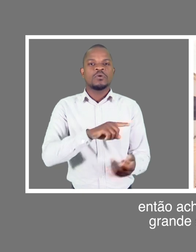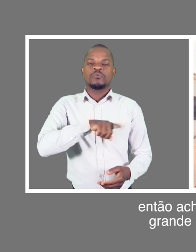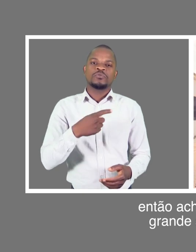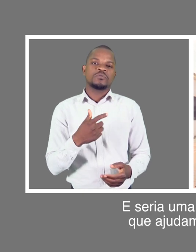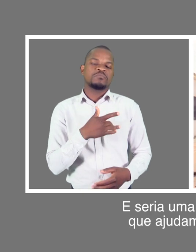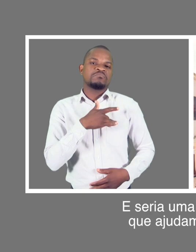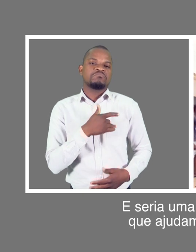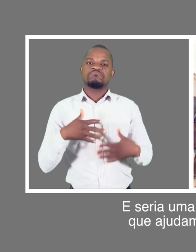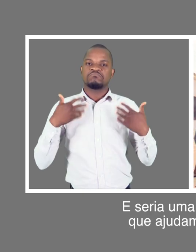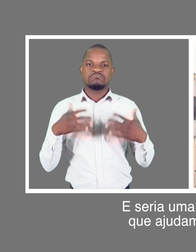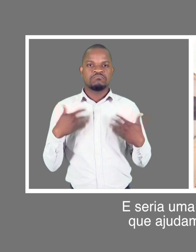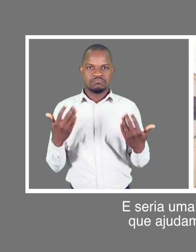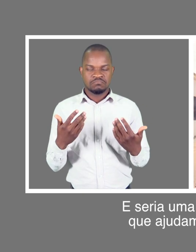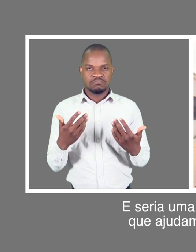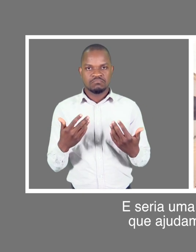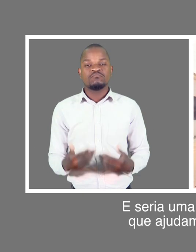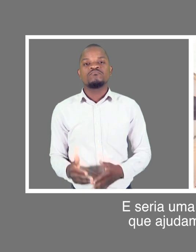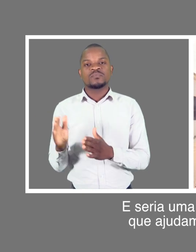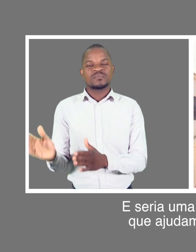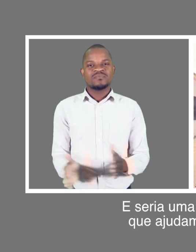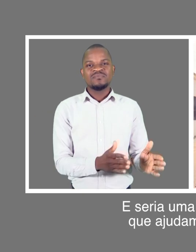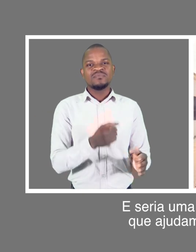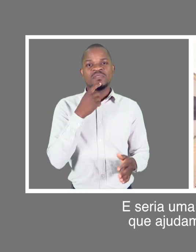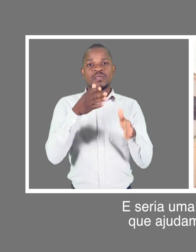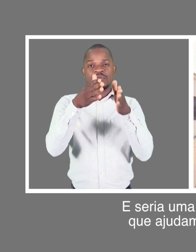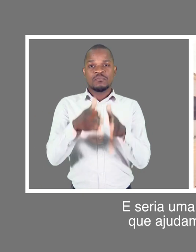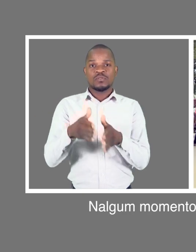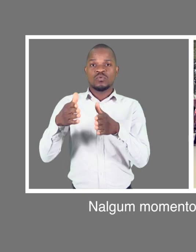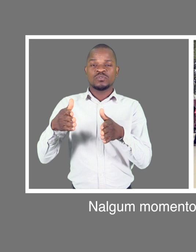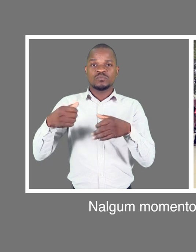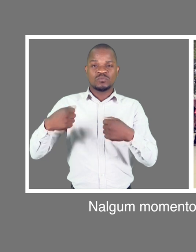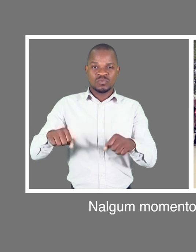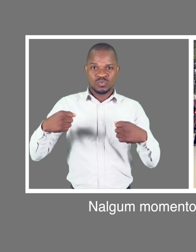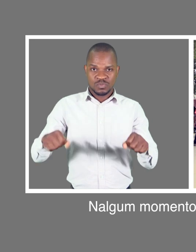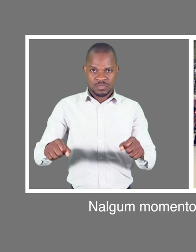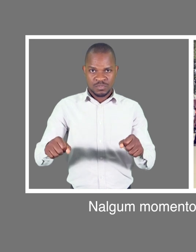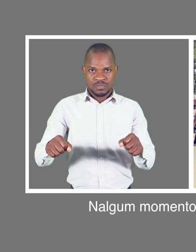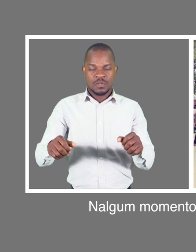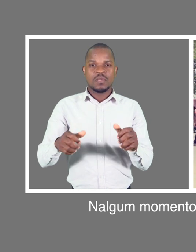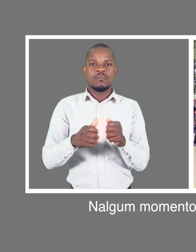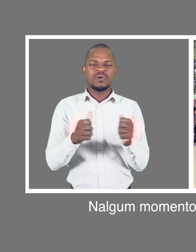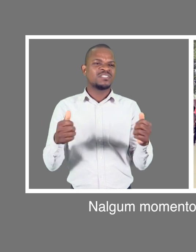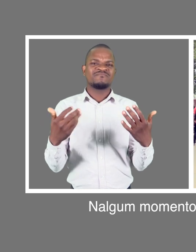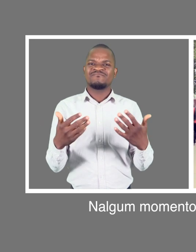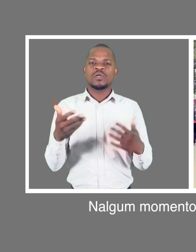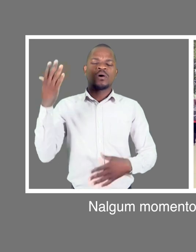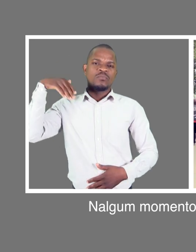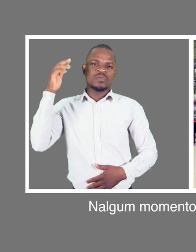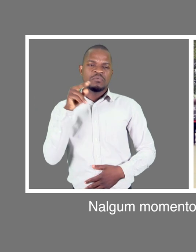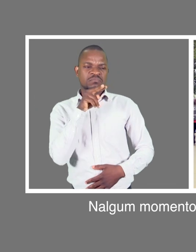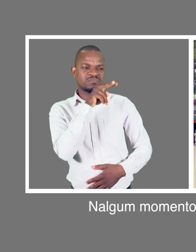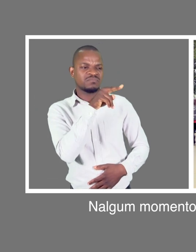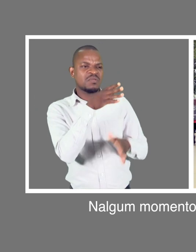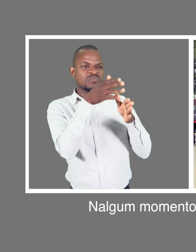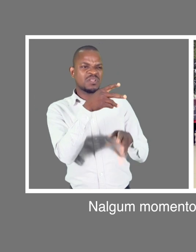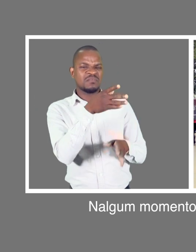pessoa. E seria uma benção para nós sabermos que ajudamos os que necessitam. Os motoqueiros, em algum momento, não é exatamente a causa, mas só para